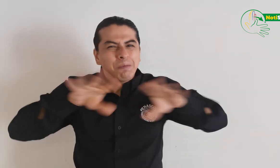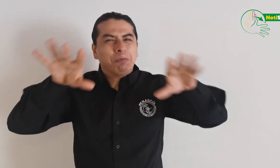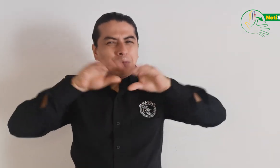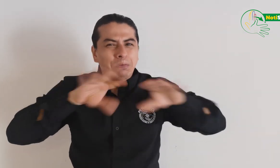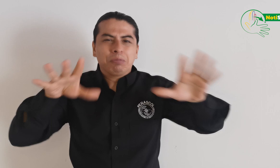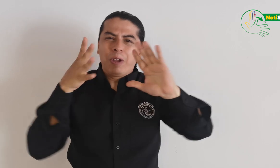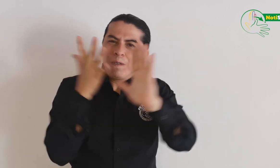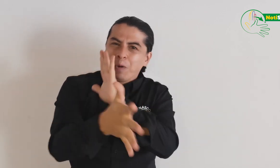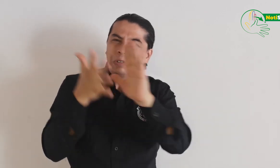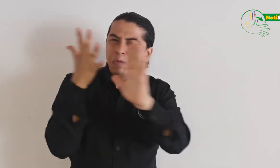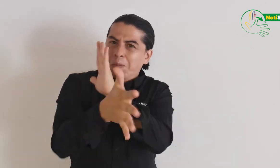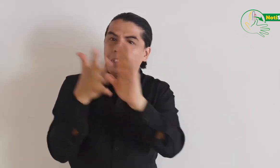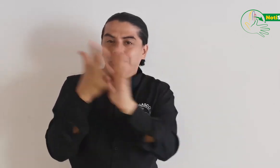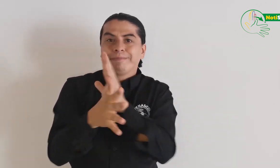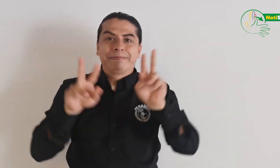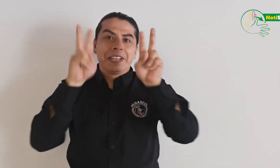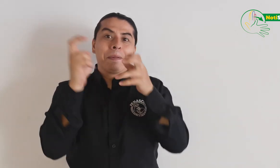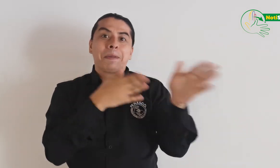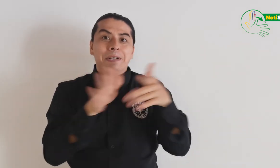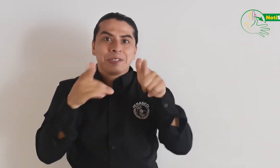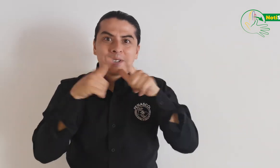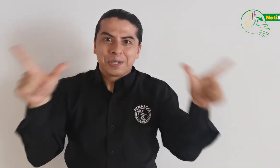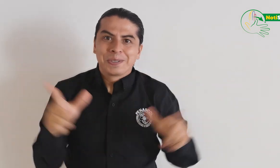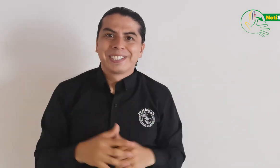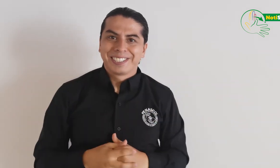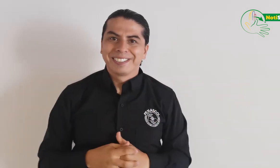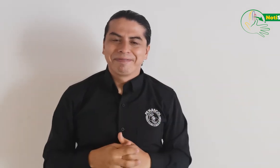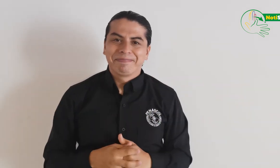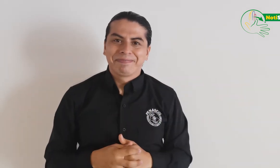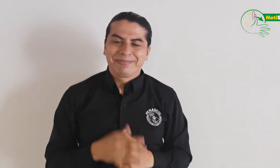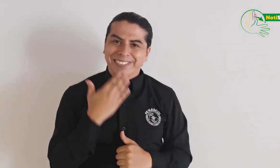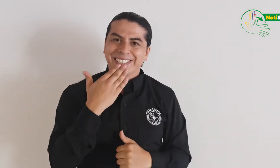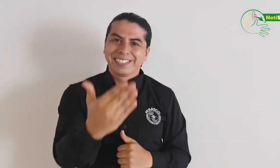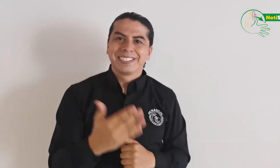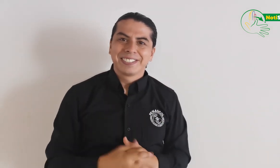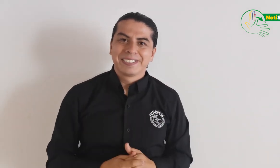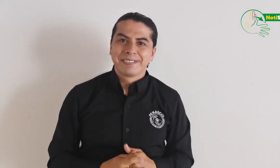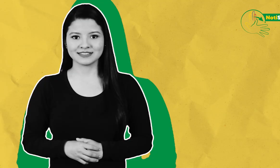que la Federación dé frente al proceso de planeación lingüística. Muchas gracias.